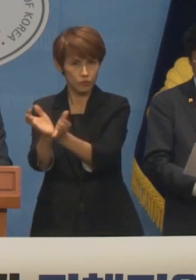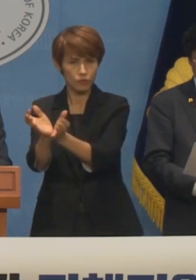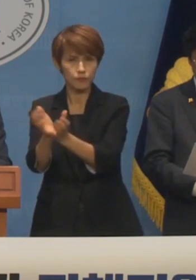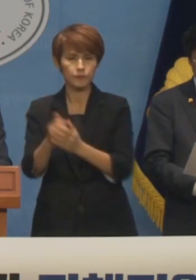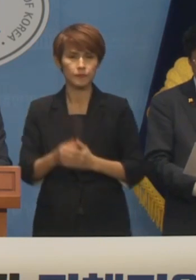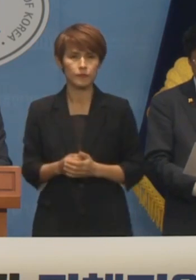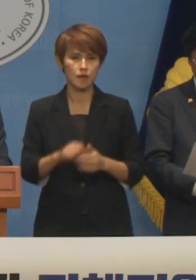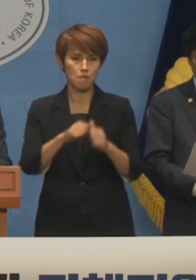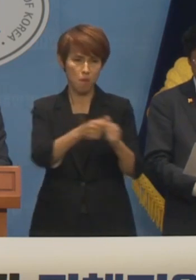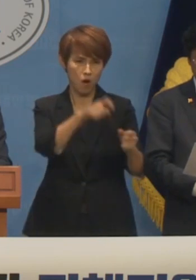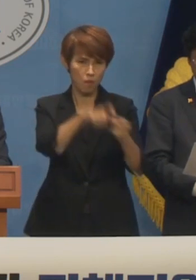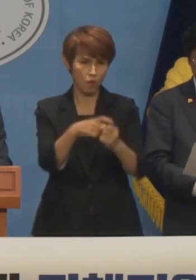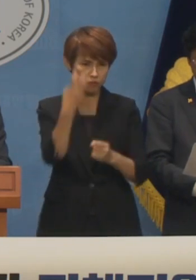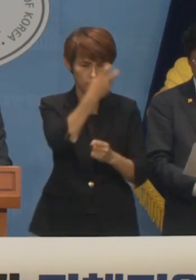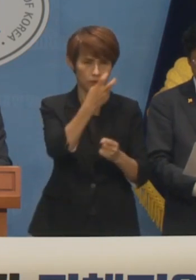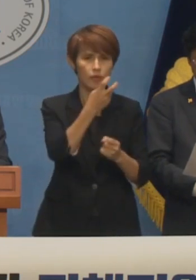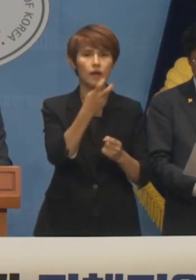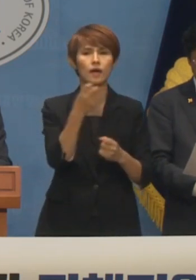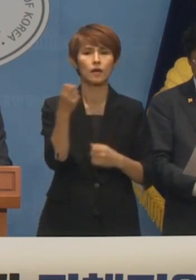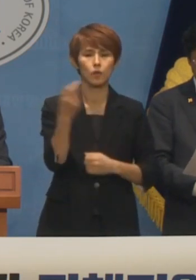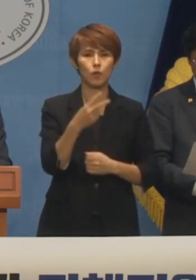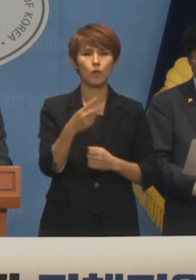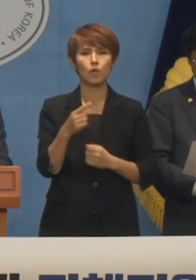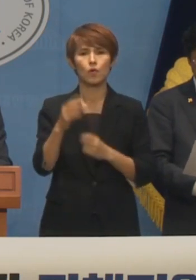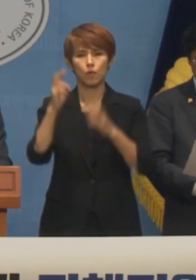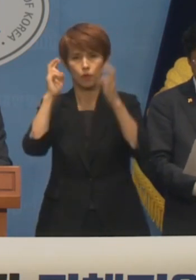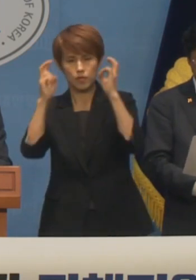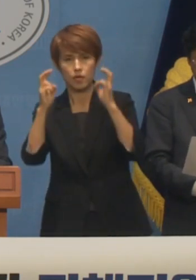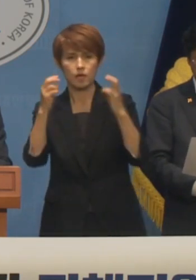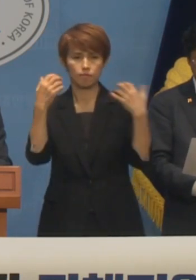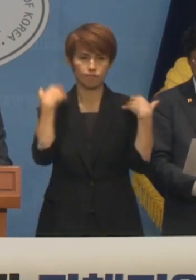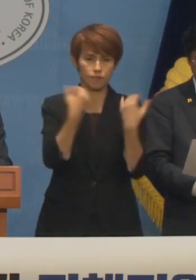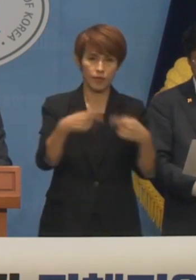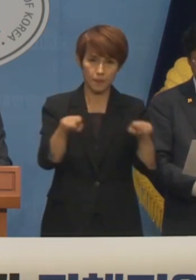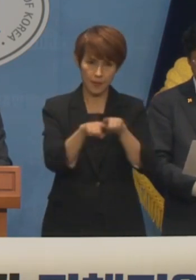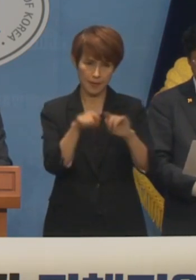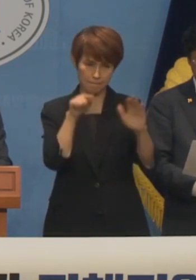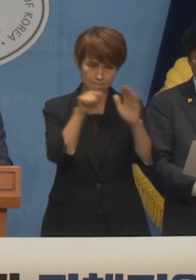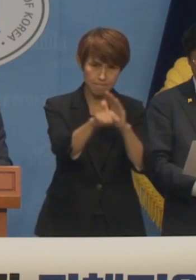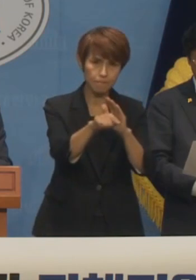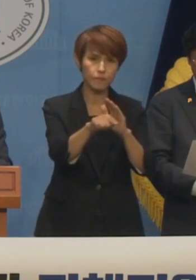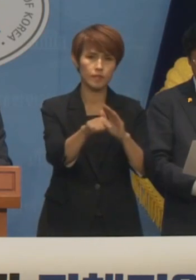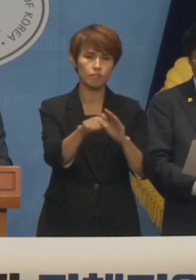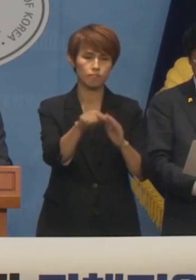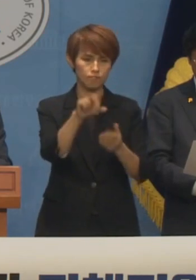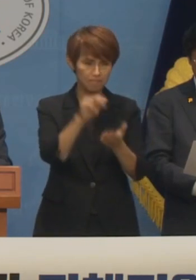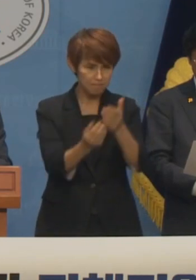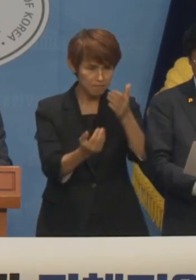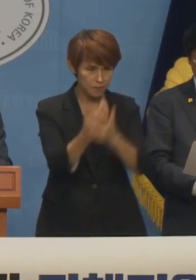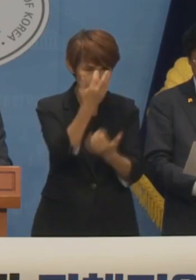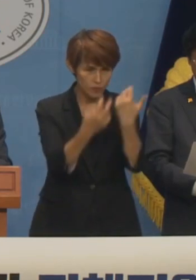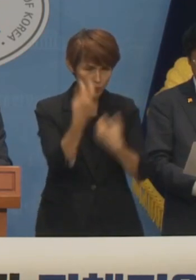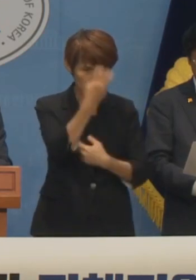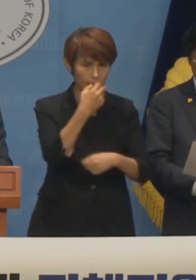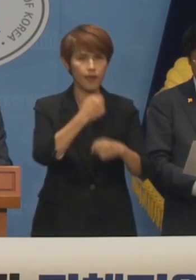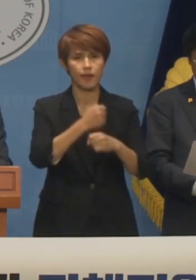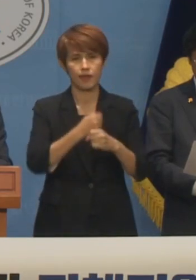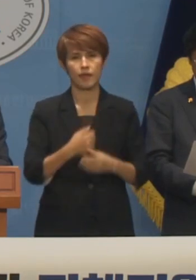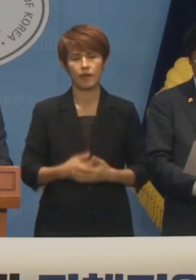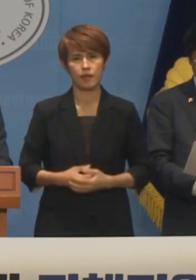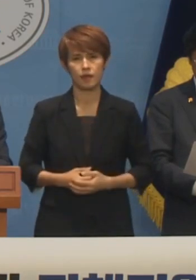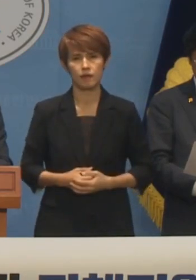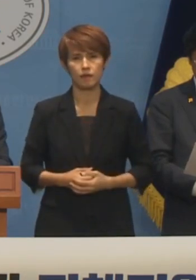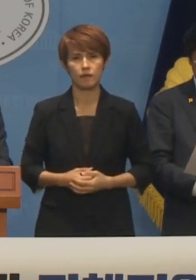처벌 목적의 수사와는 별도로 민관이 함께 참여하는 재조사를 적극 검토해야 한다.